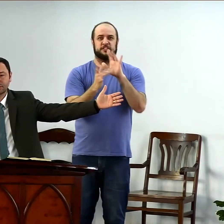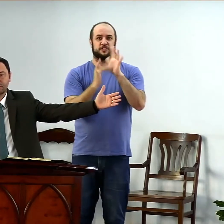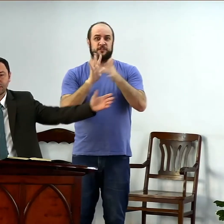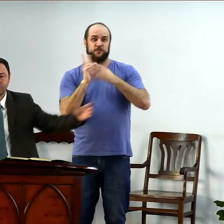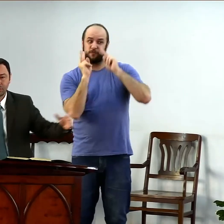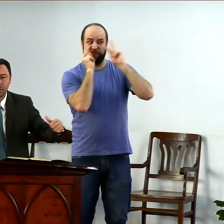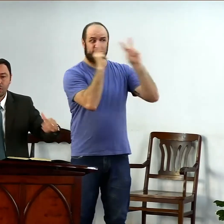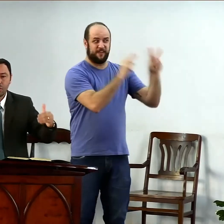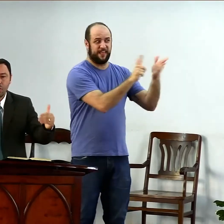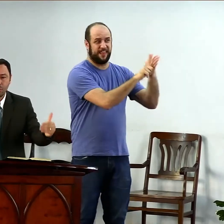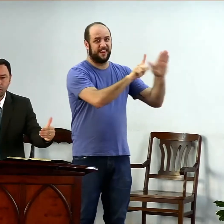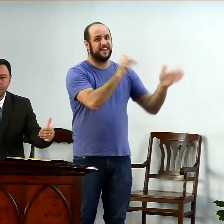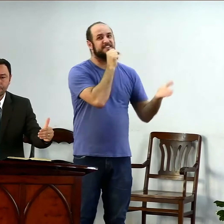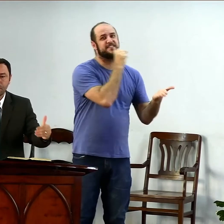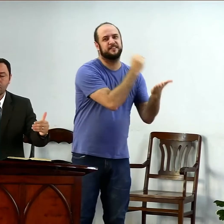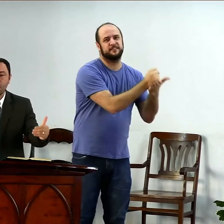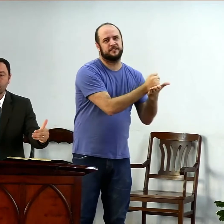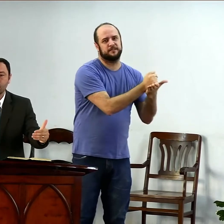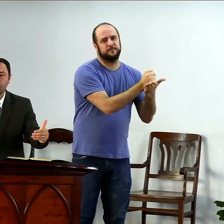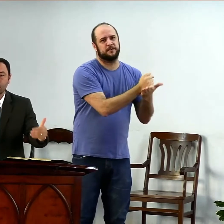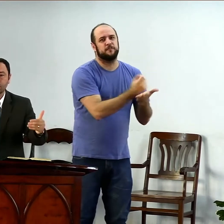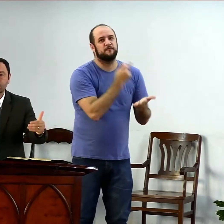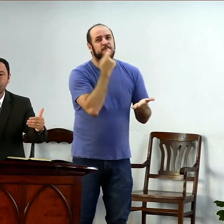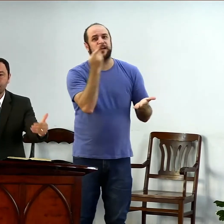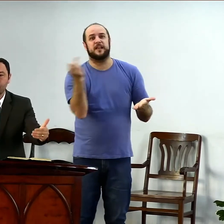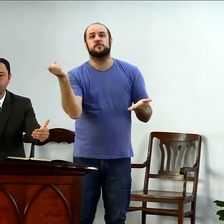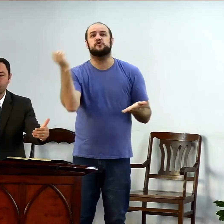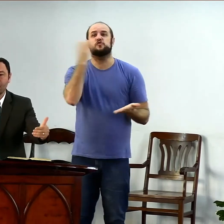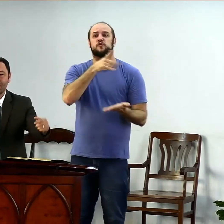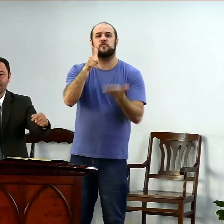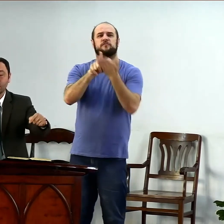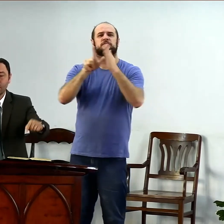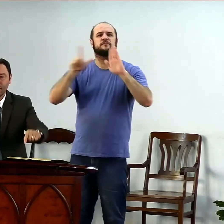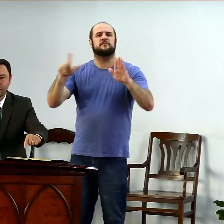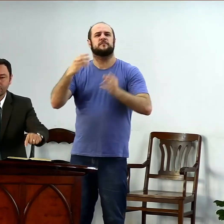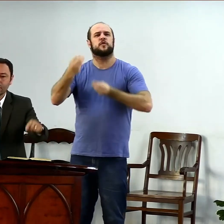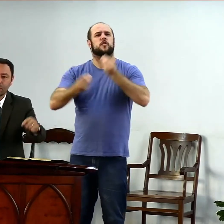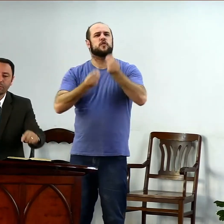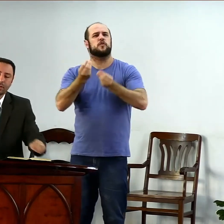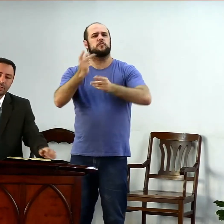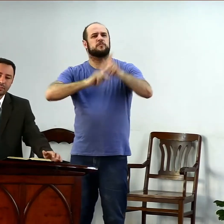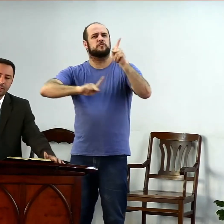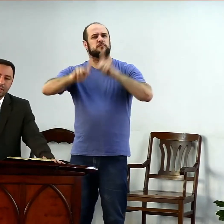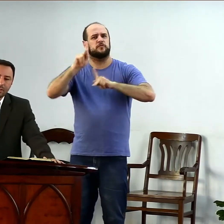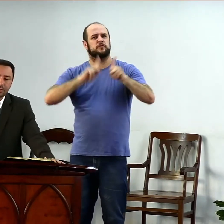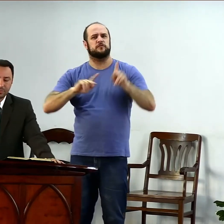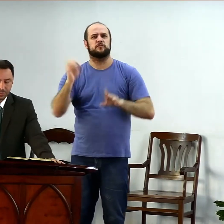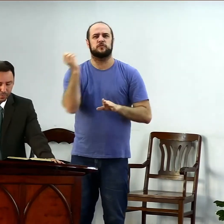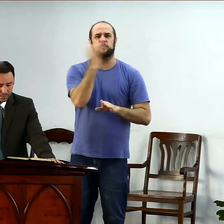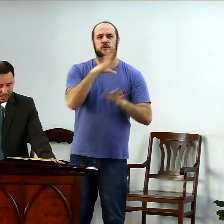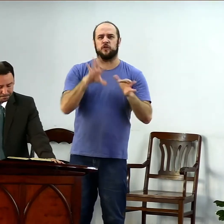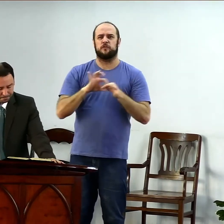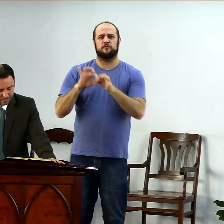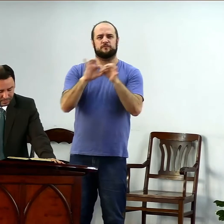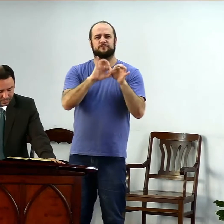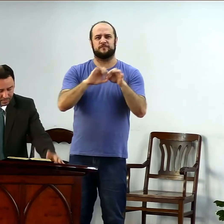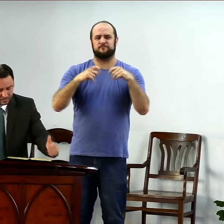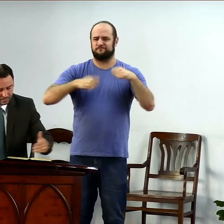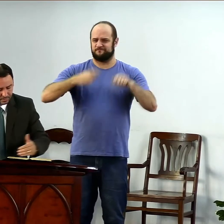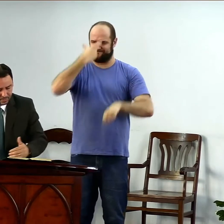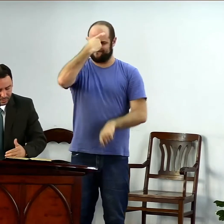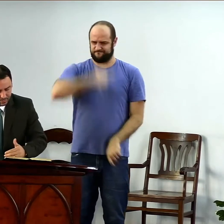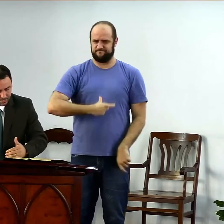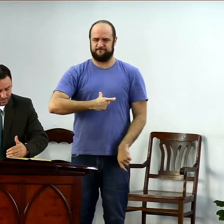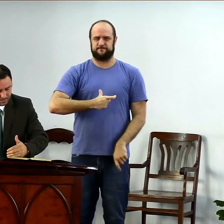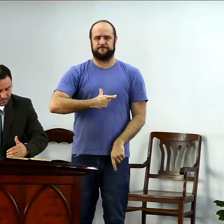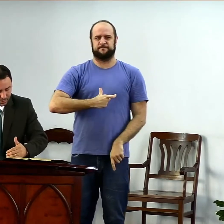Antigo Testamento, como o seu povo no reino, na nova aliança, deve se portar. E